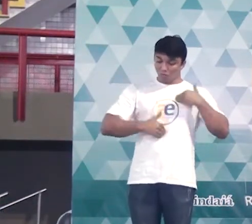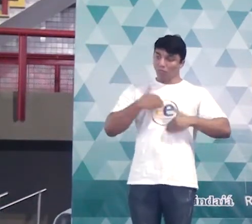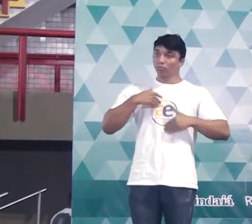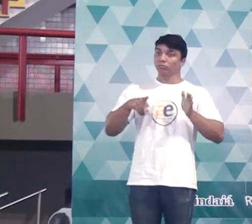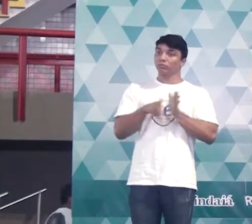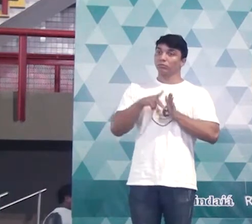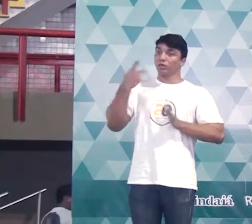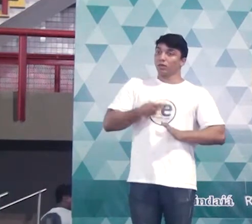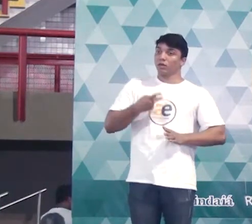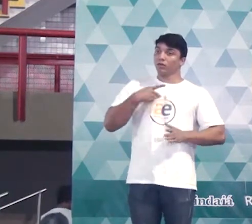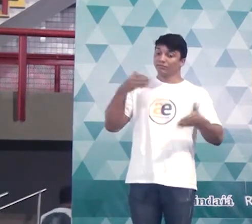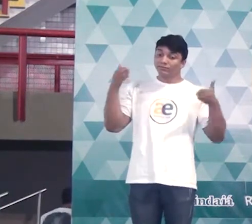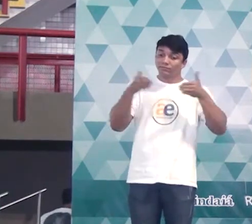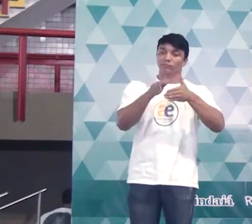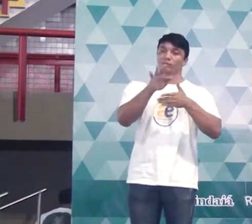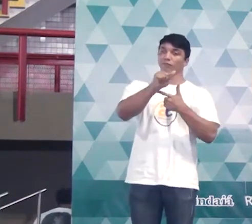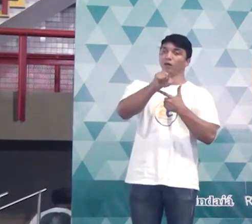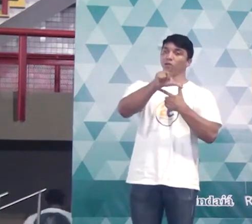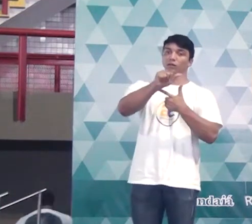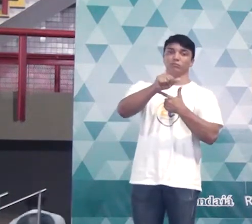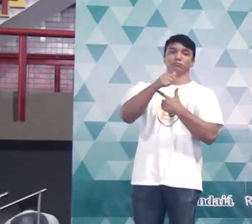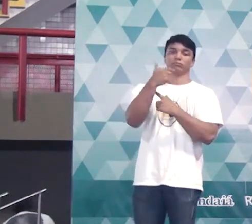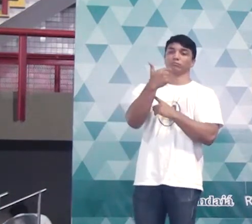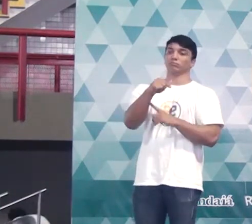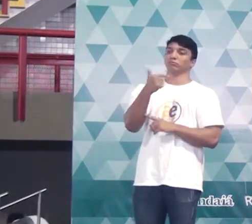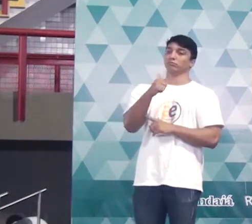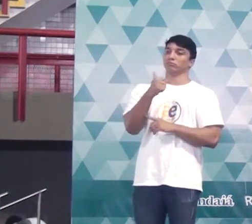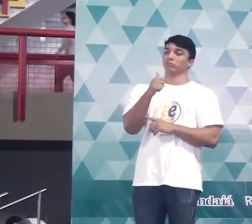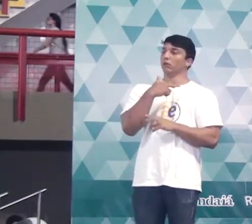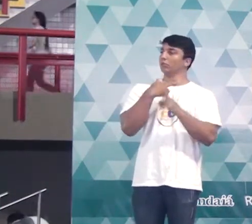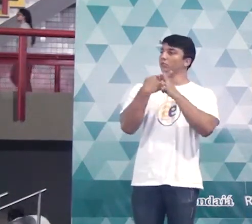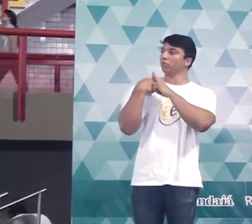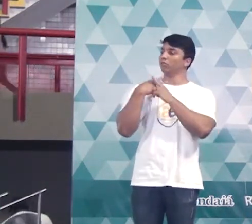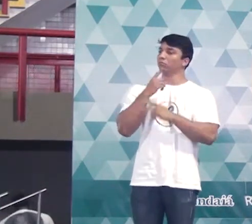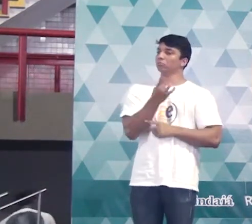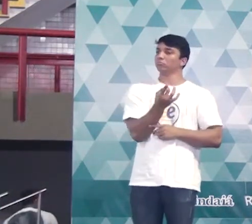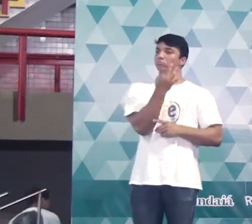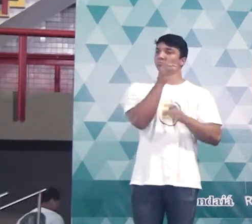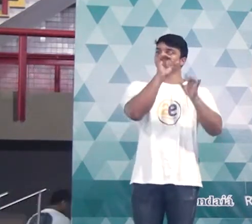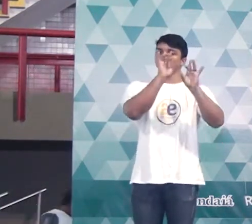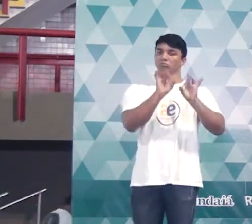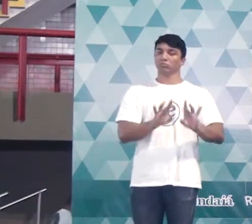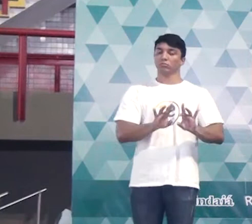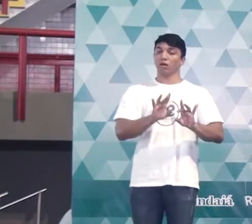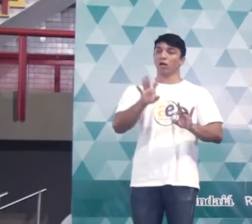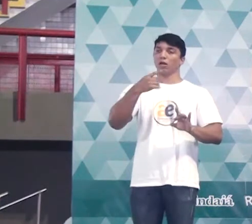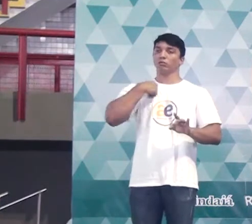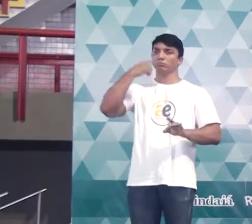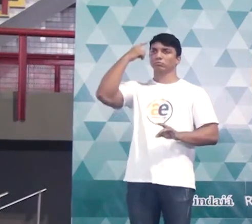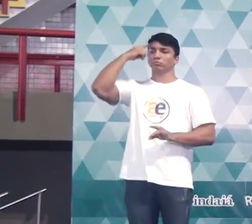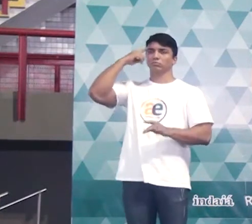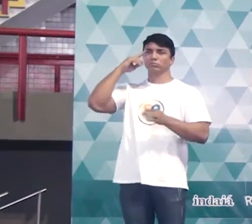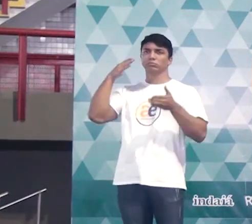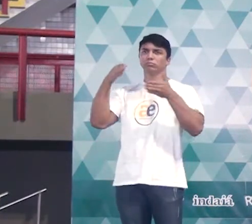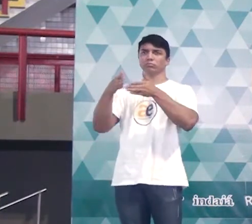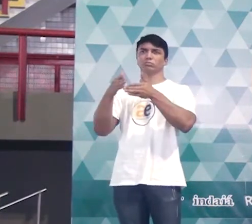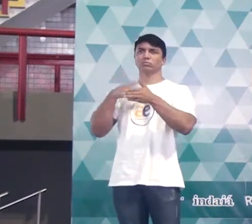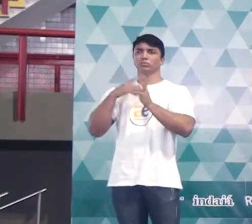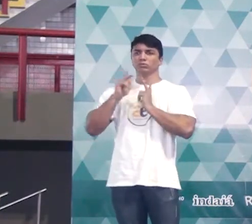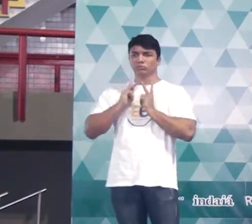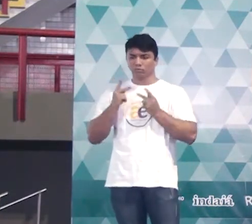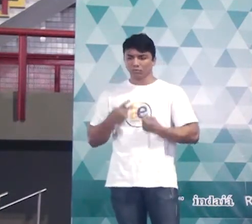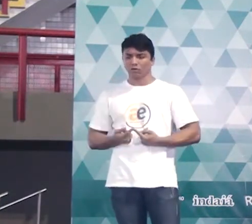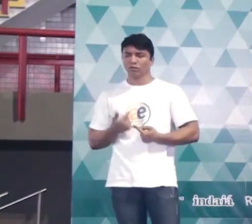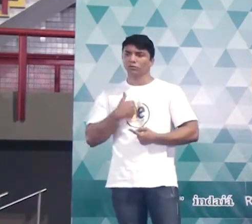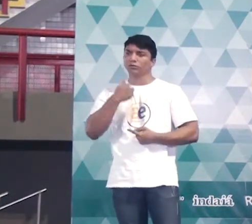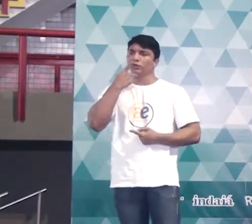seja responsável apenas pela fala. E aí você começa a entender uma coisa interessante, que o ser humano